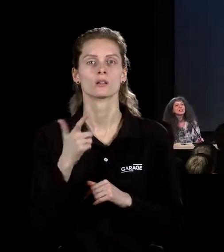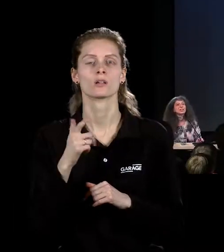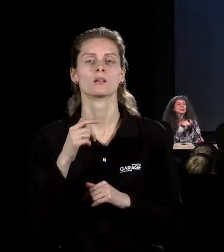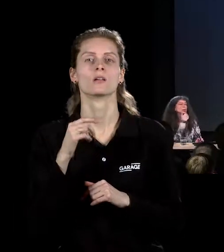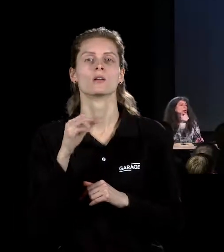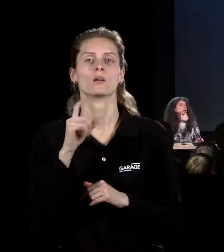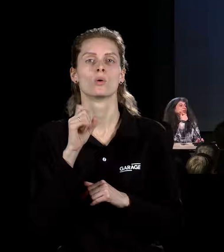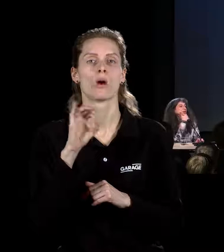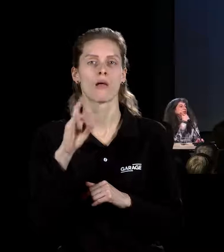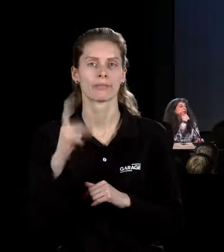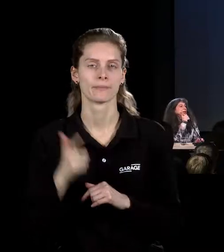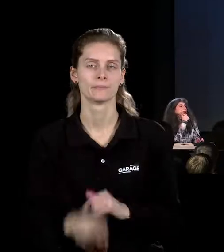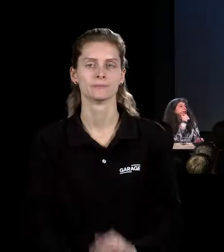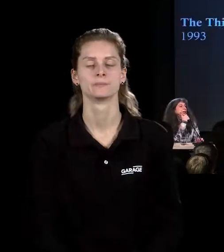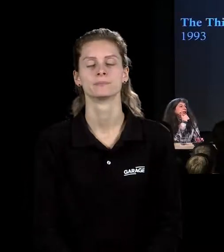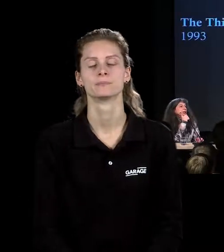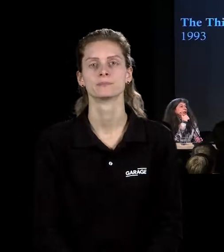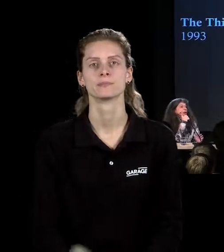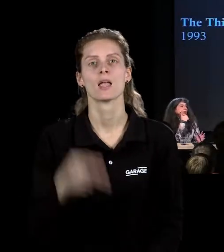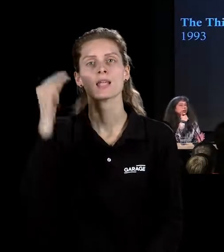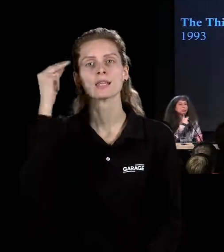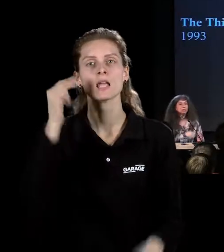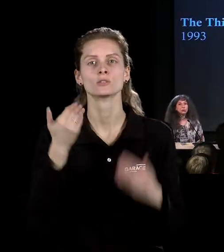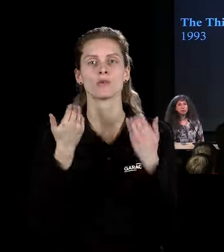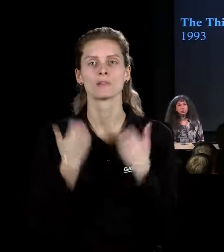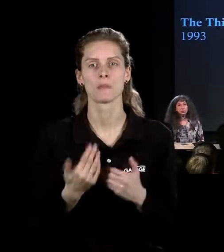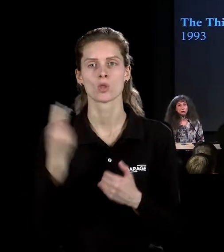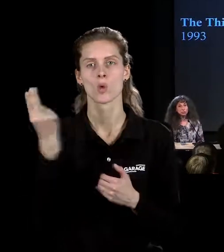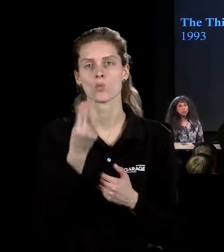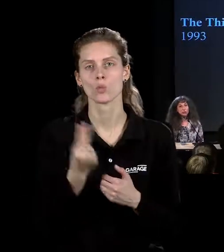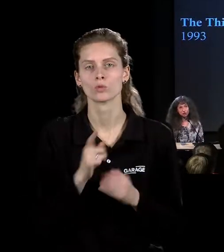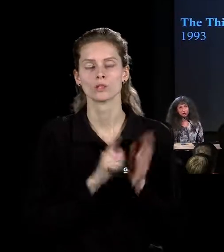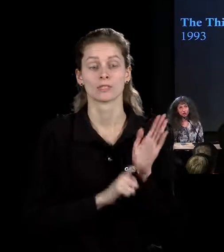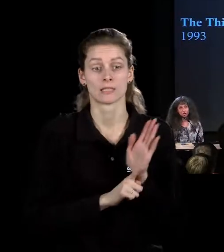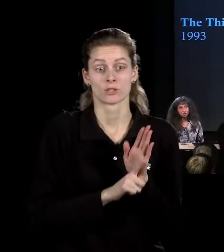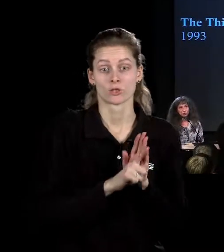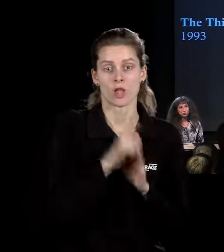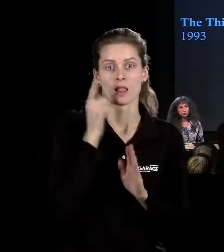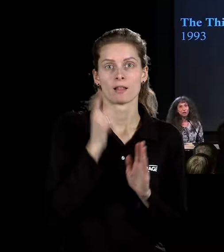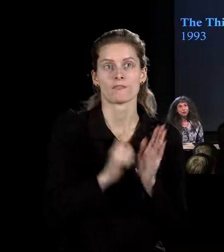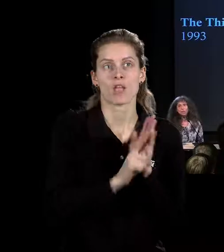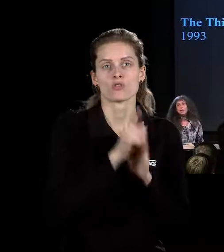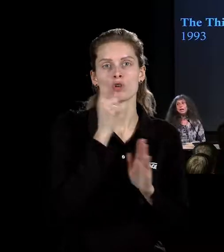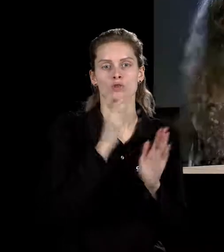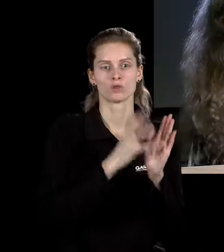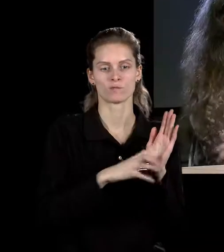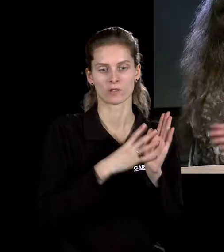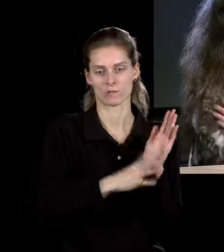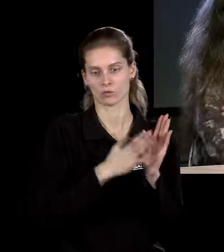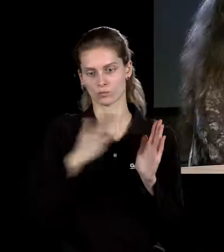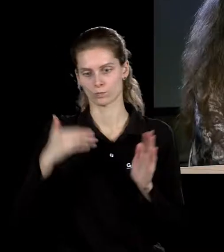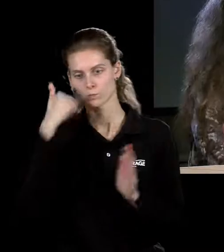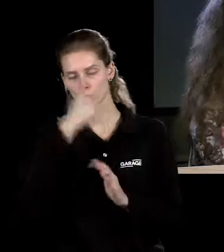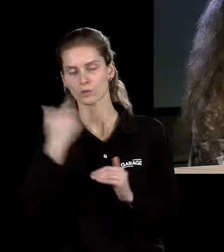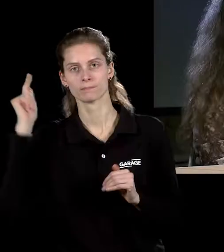Чань Хуань, китайский художник современный, начинавший в начале 90-х годов еще в Китае.